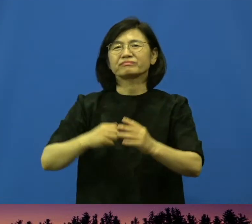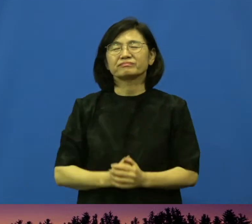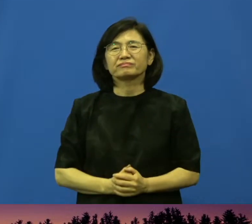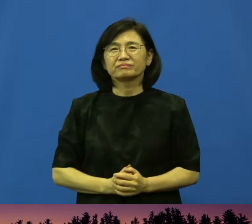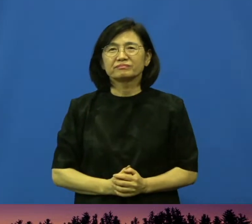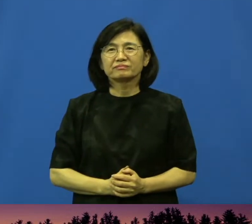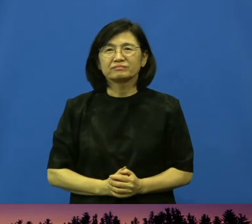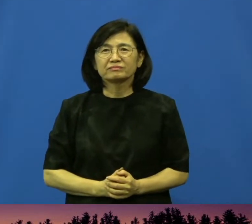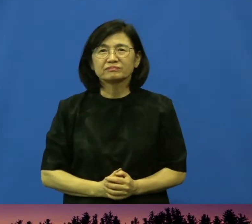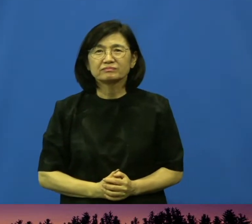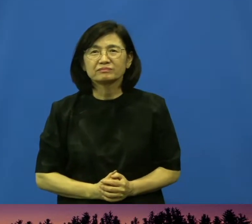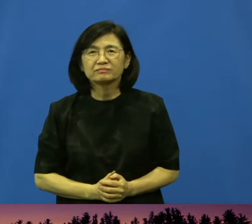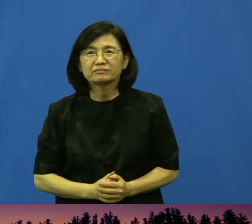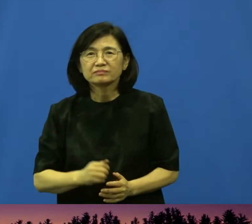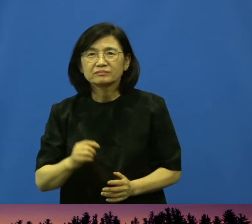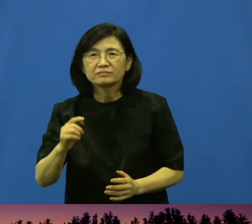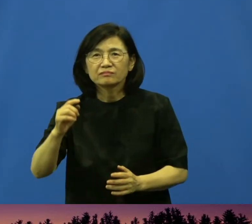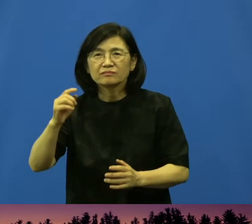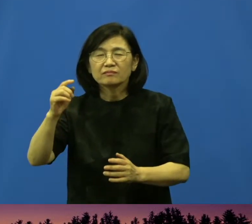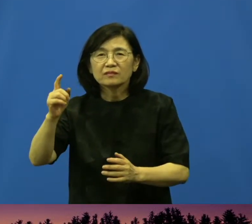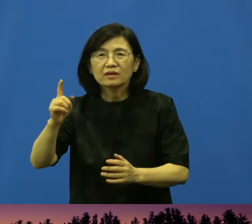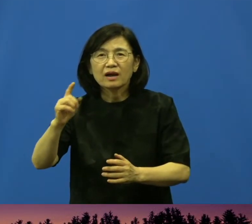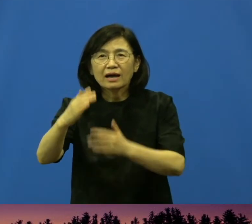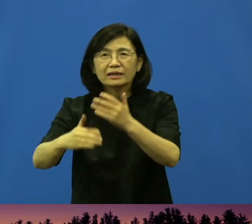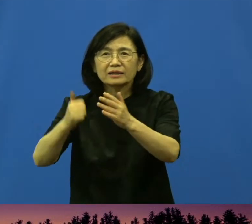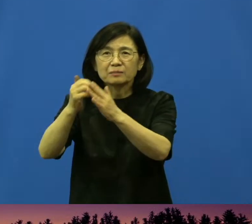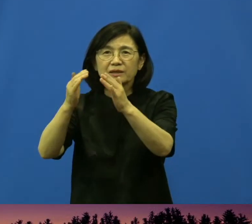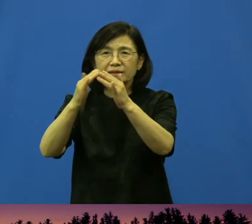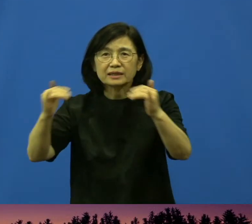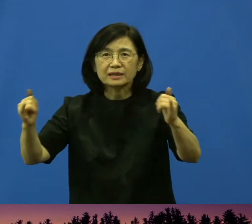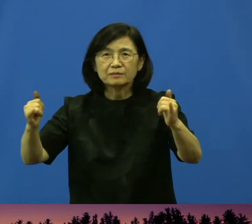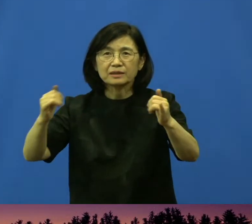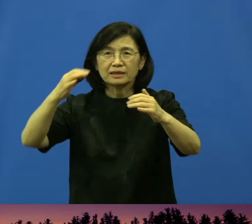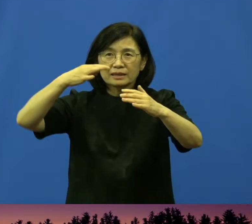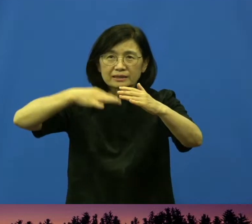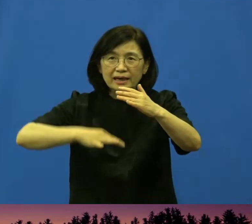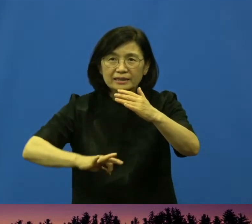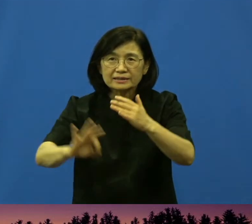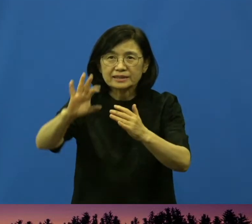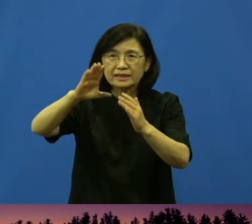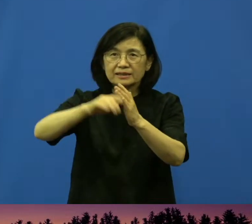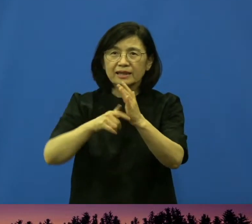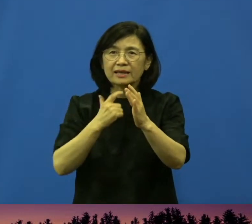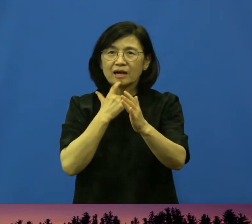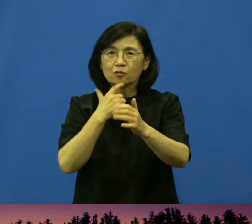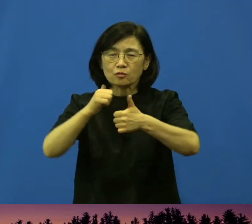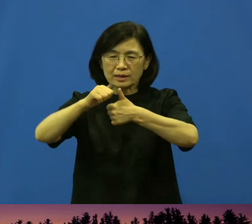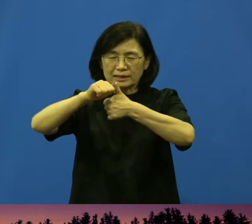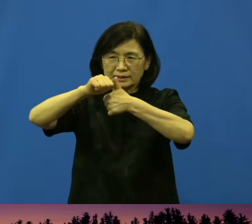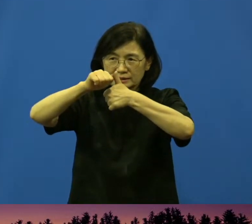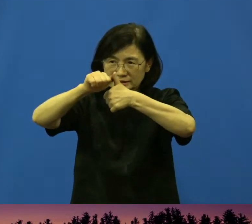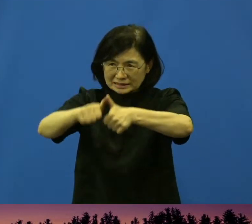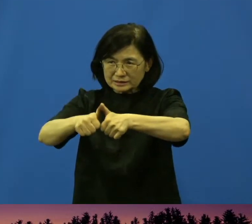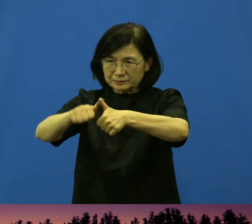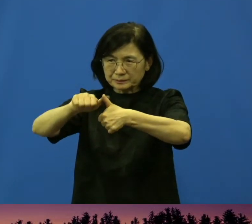어떤 사람이 날이 새도록 야곱과 씨름하다가 그랬어요. 이 하나님과 대면하는 사건입니다.